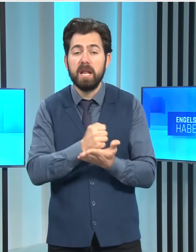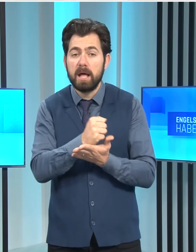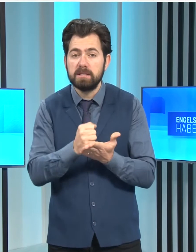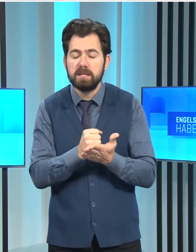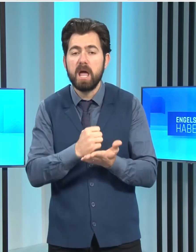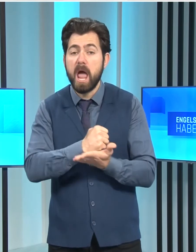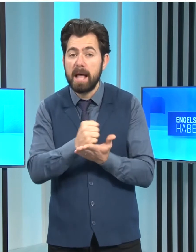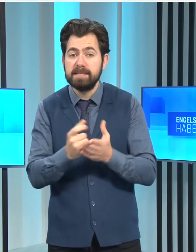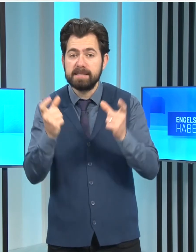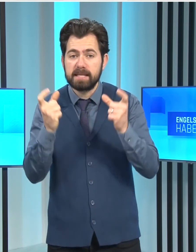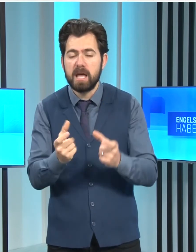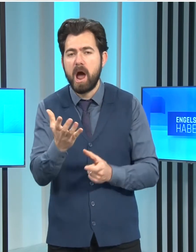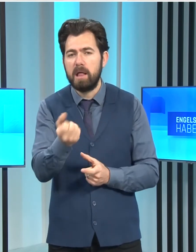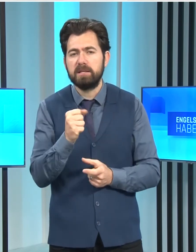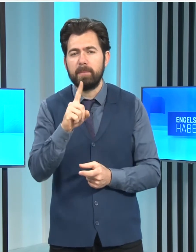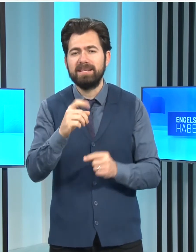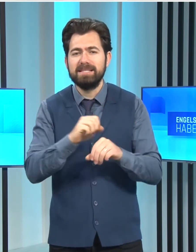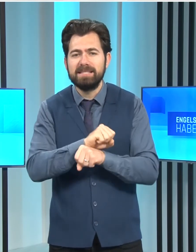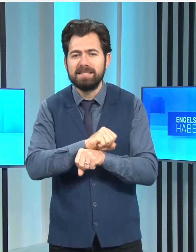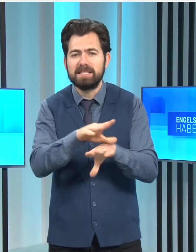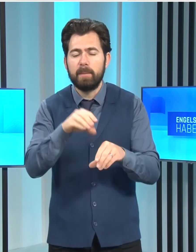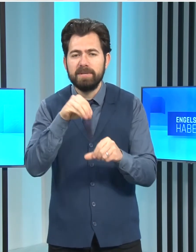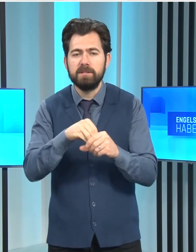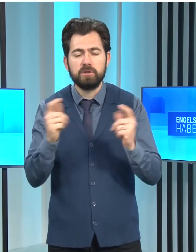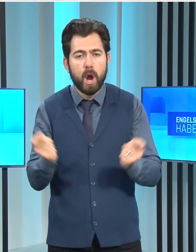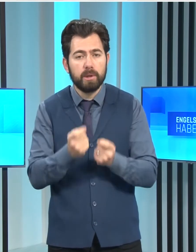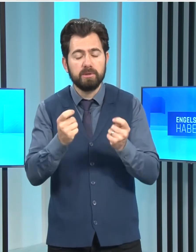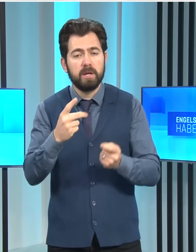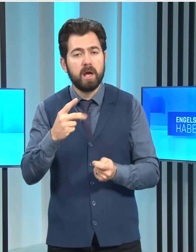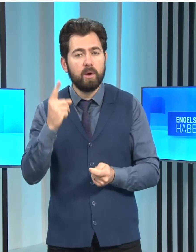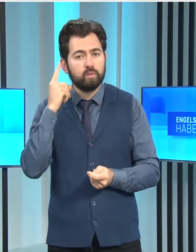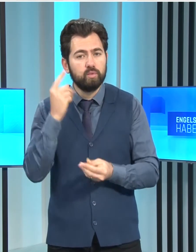eczaneden alacağı bir sistem üzerinde çalıştıklarını açıkladı.